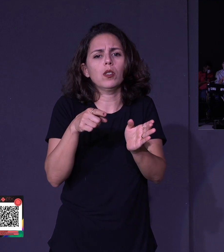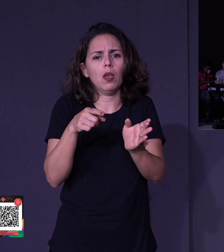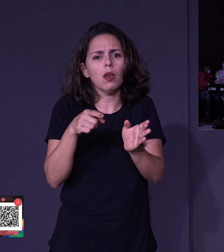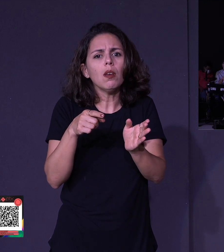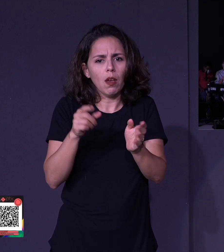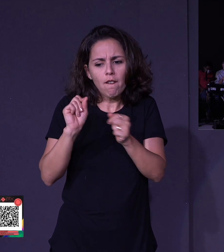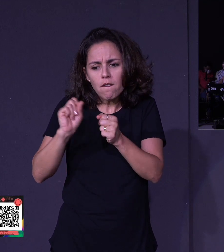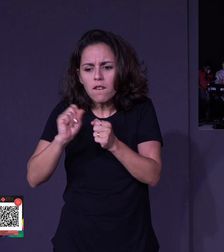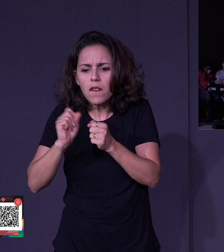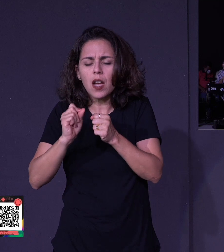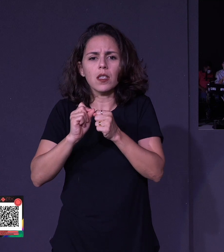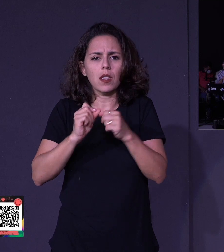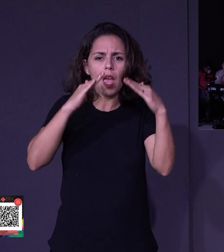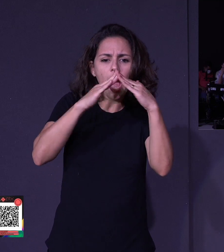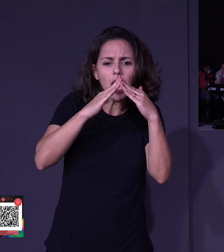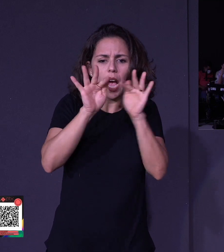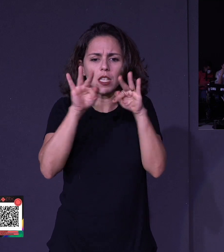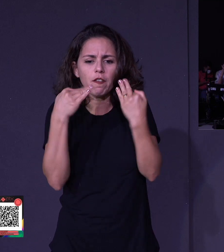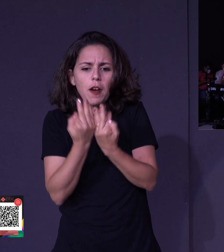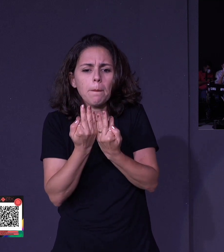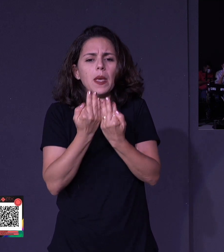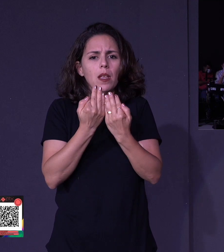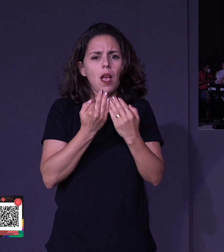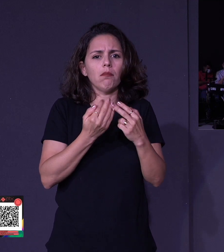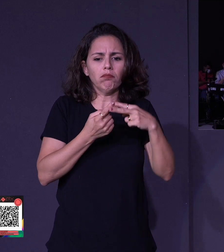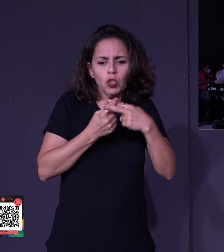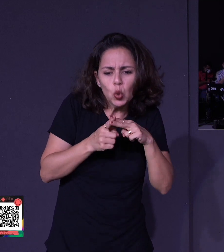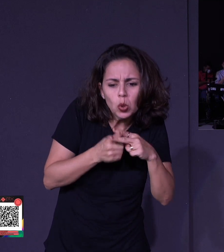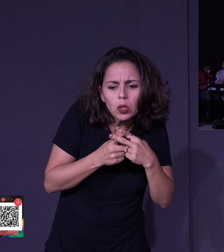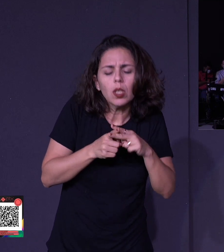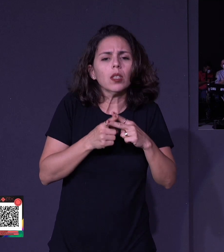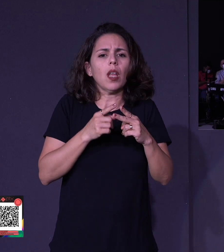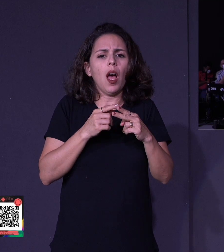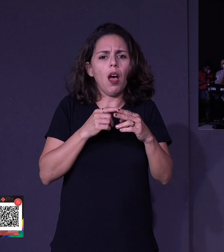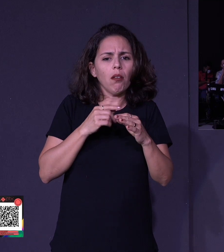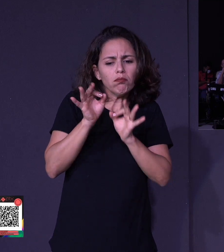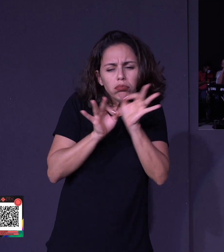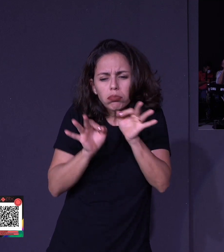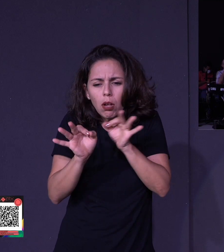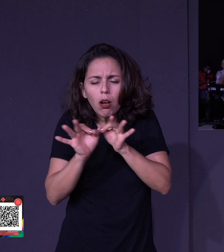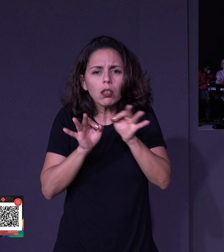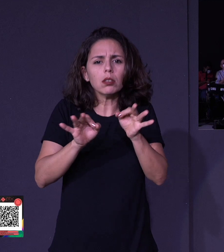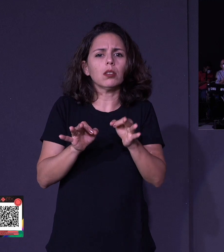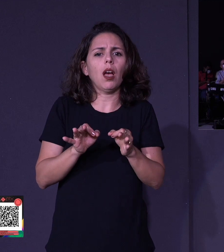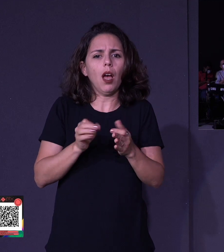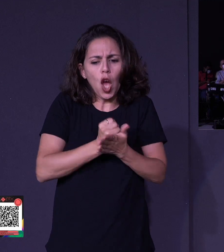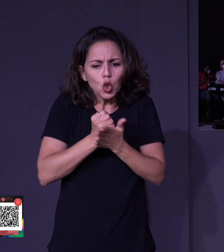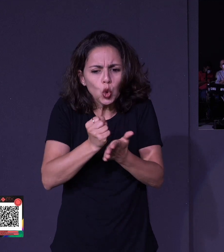Até quando criar os filhos de qualquer forma, no mundo extremamente mau e perigoso? Até quando?